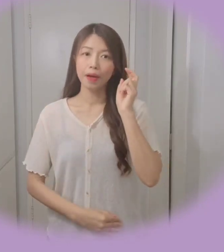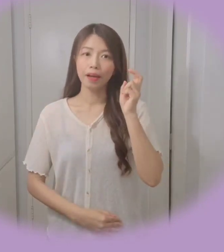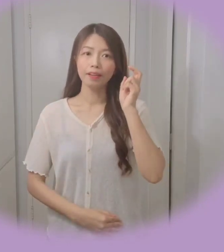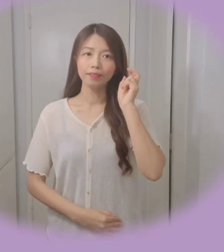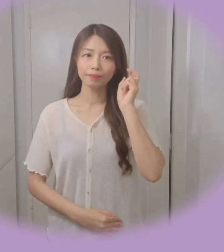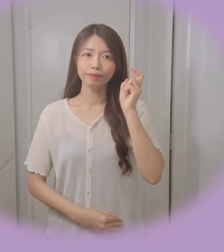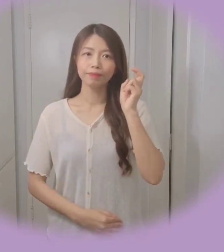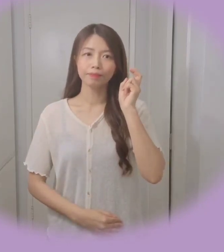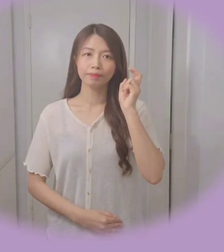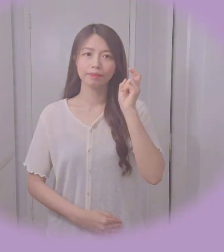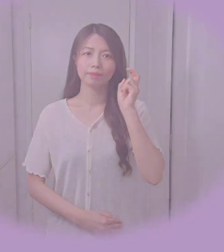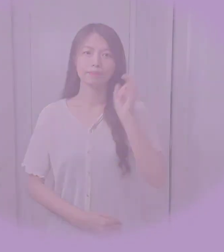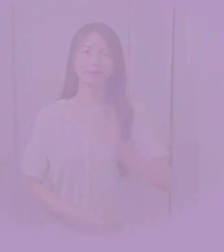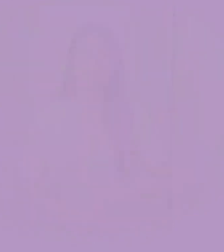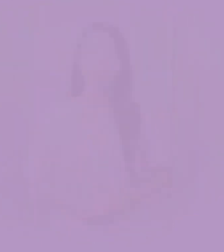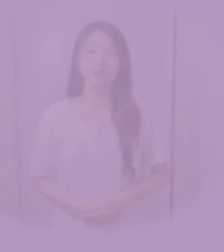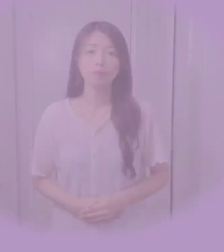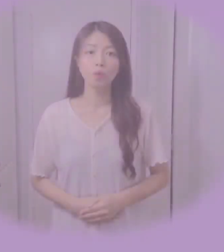인사인가봐.